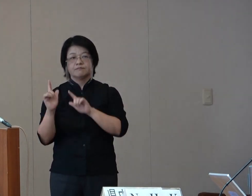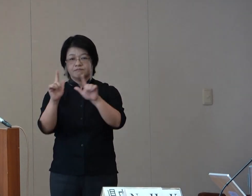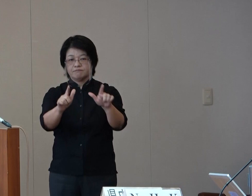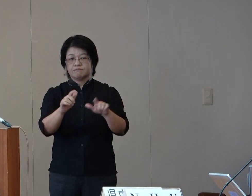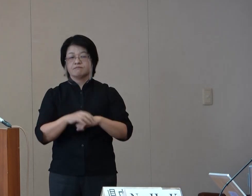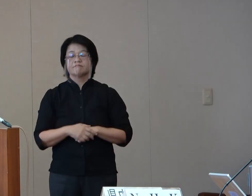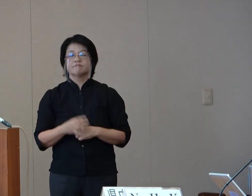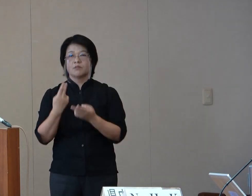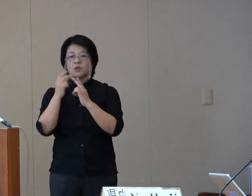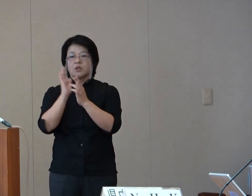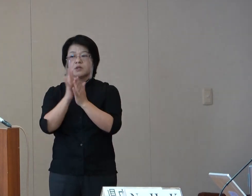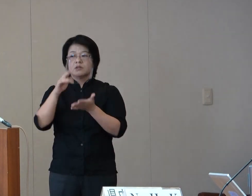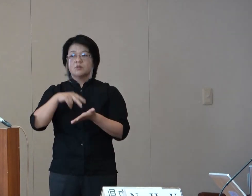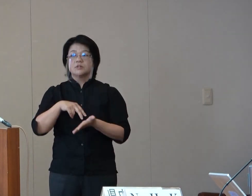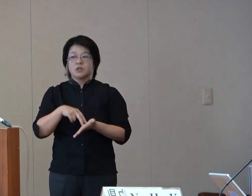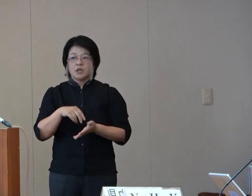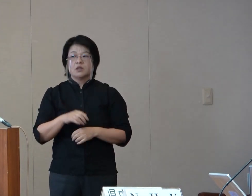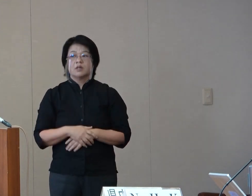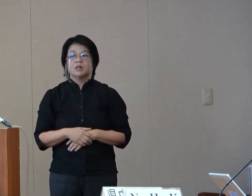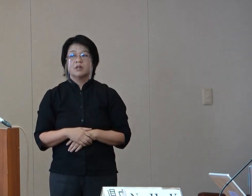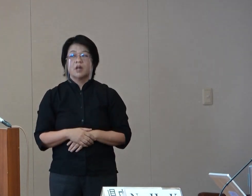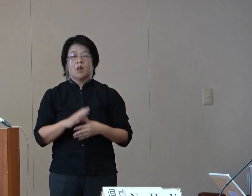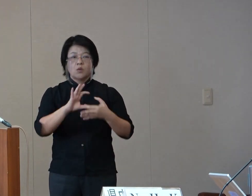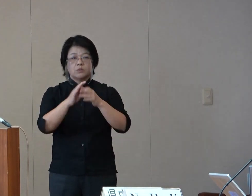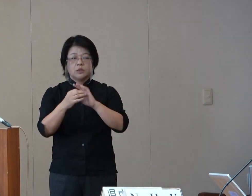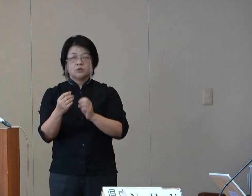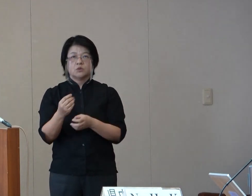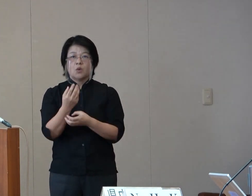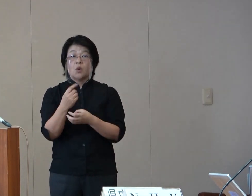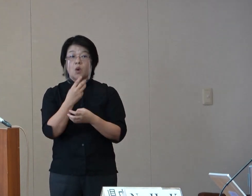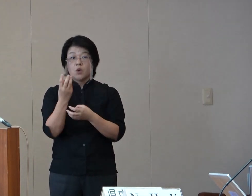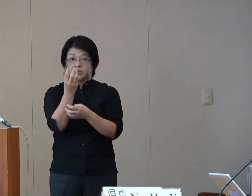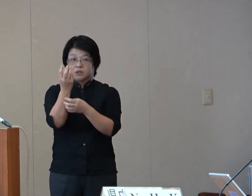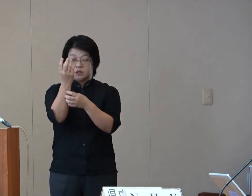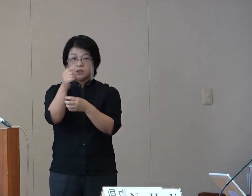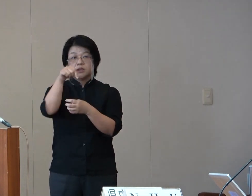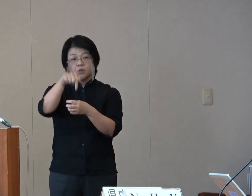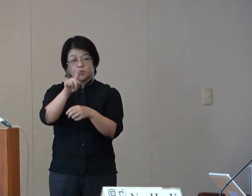たあのその正体 eae